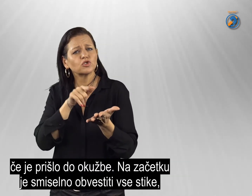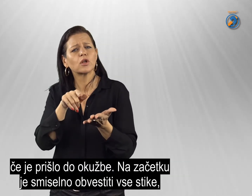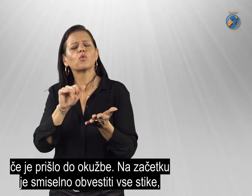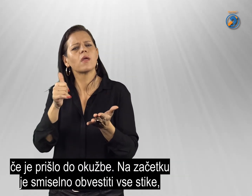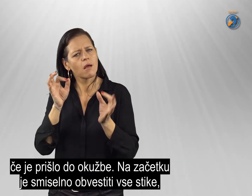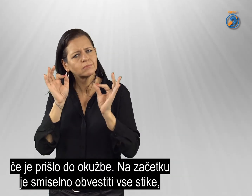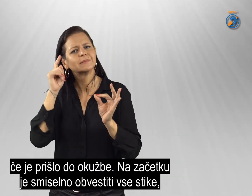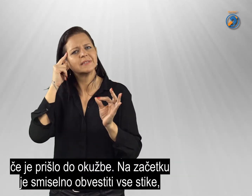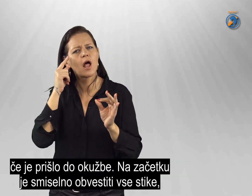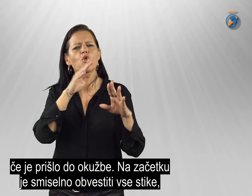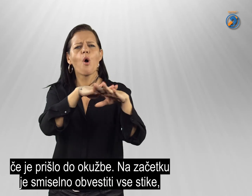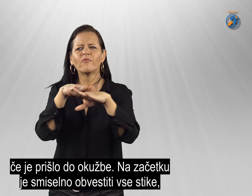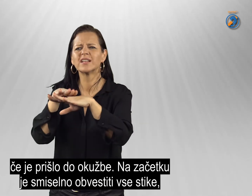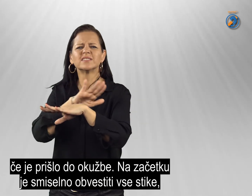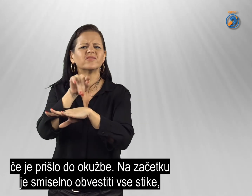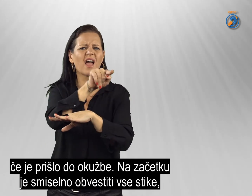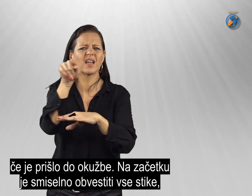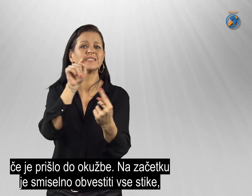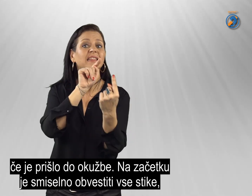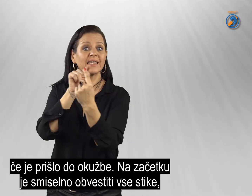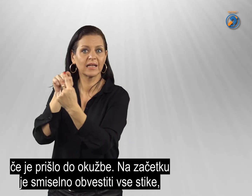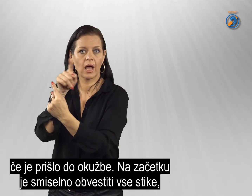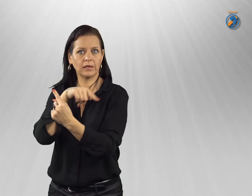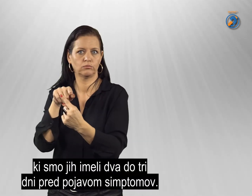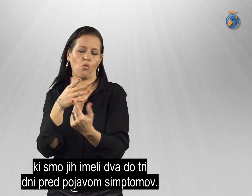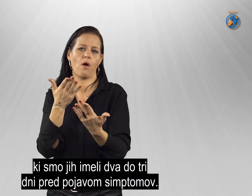Na začetku je smiselno obvestiti vse stike, ki smo jih